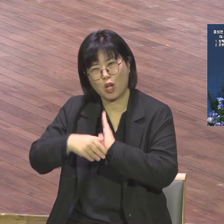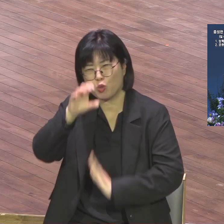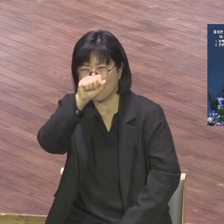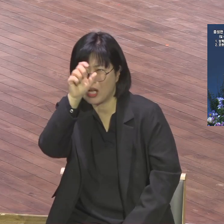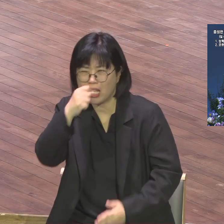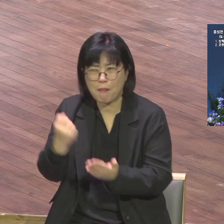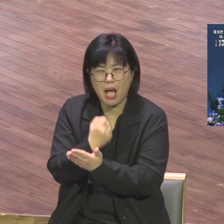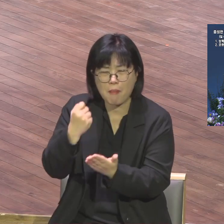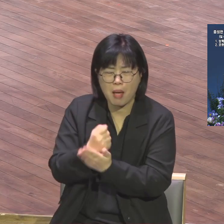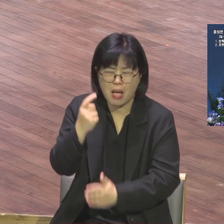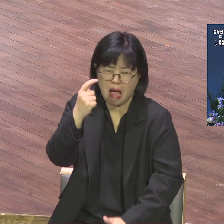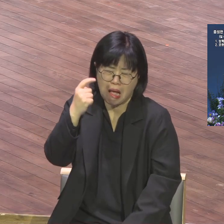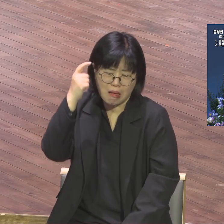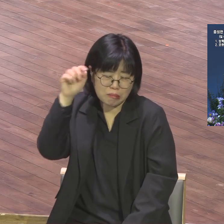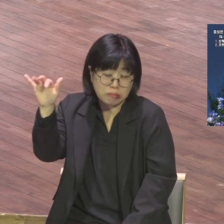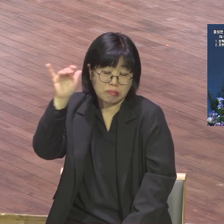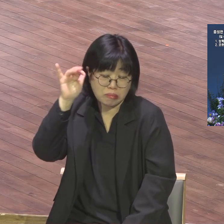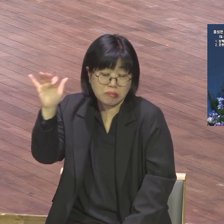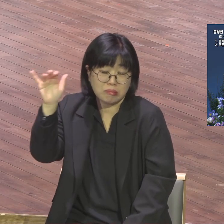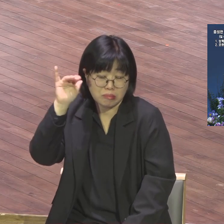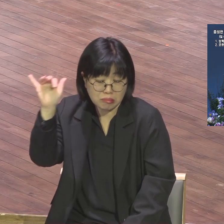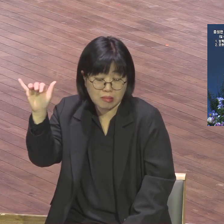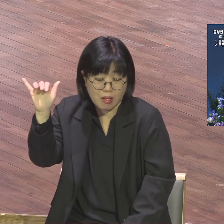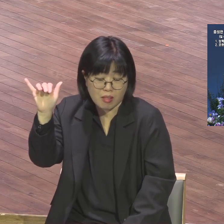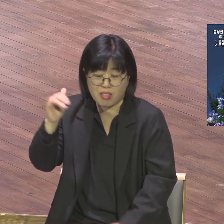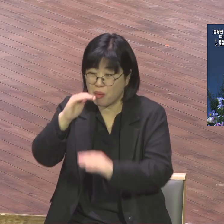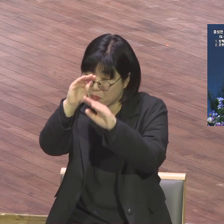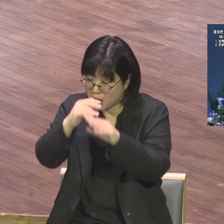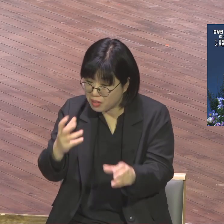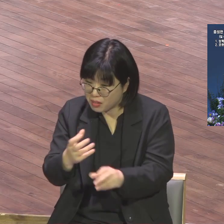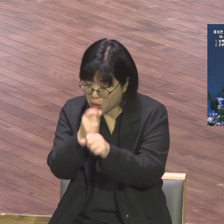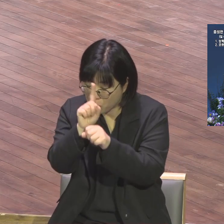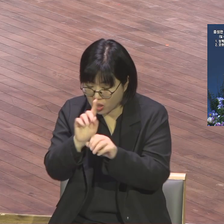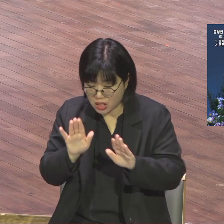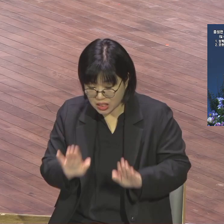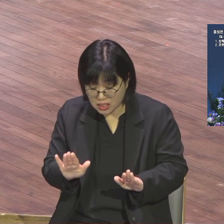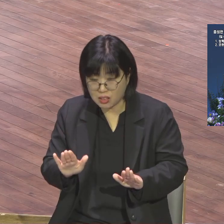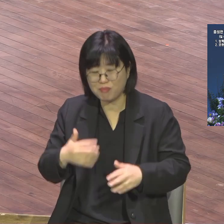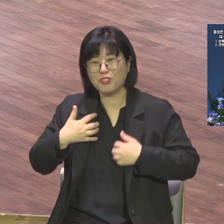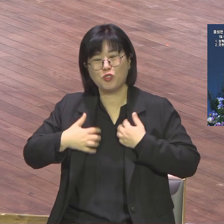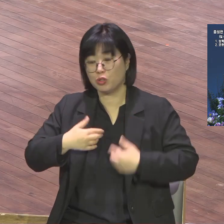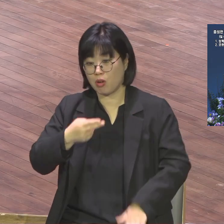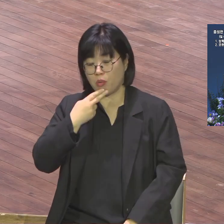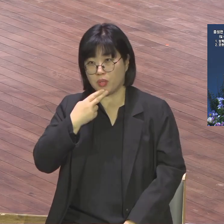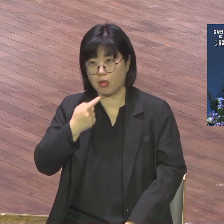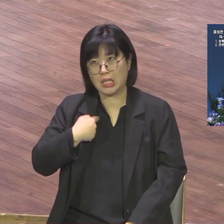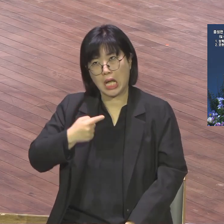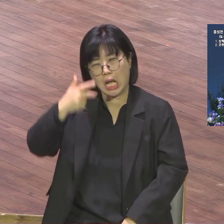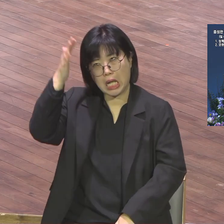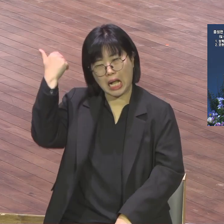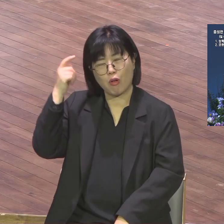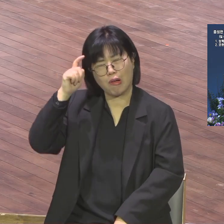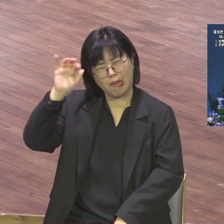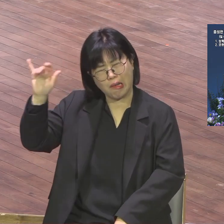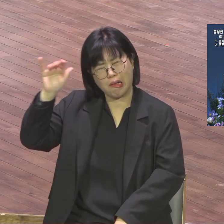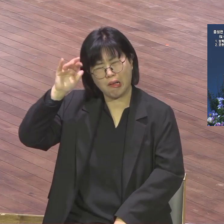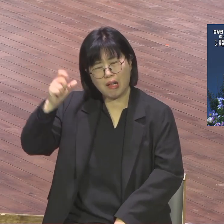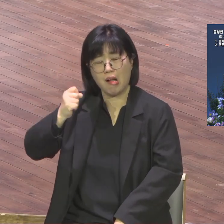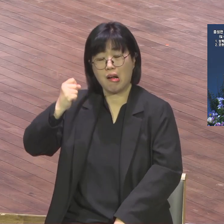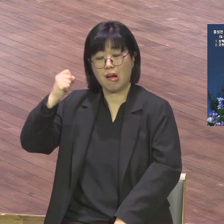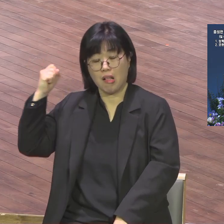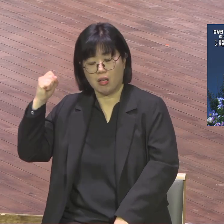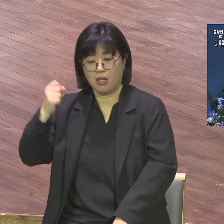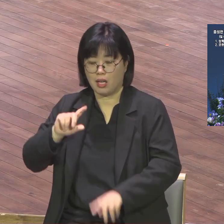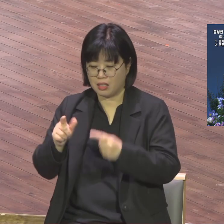잡혀있다 이 말이에요. 현재가 중요한데, 현재가 아주 최고 중요한데, 현재 오늘이